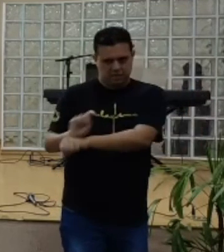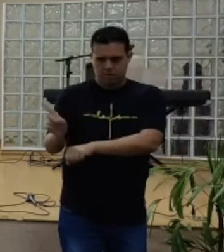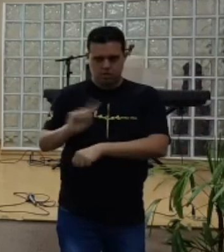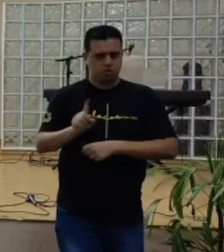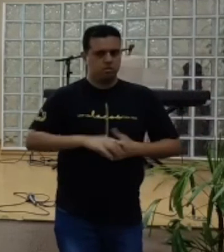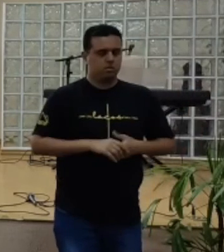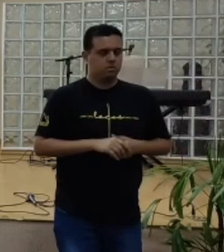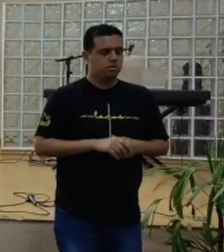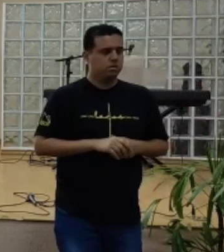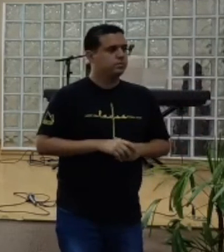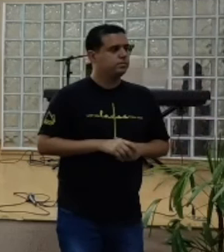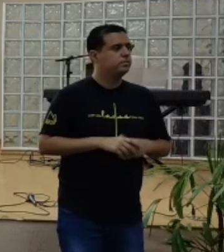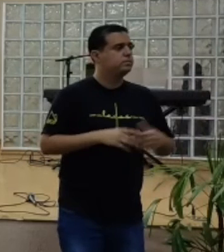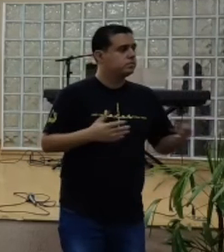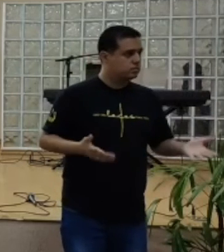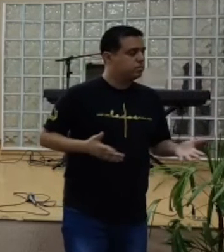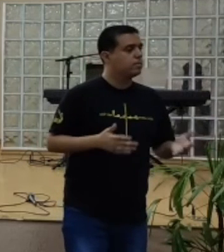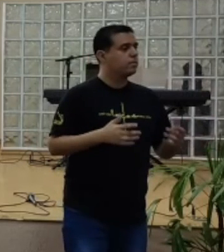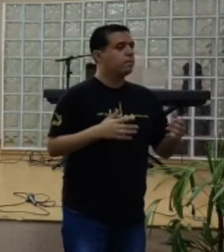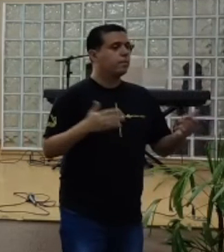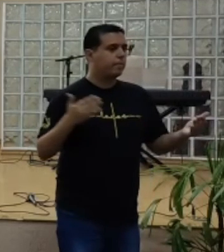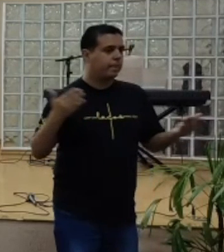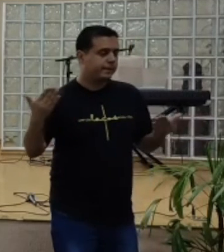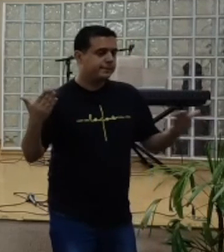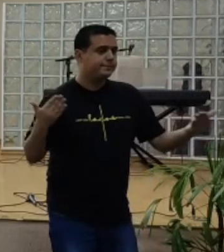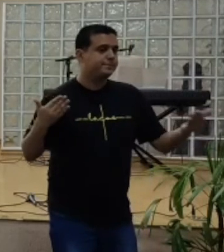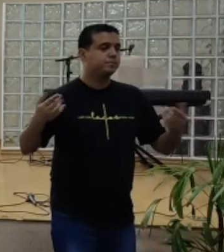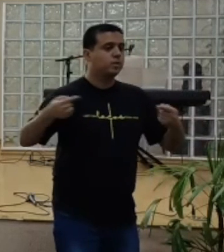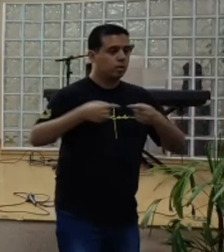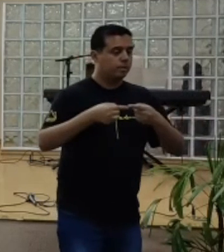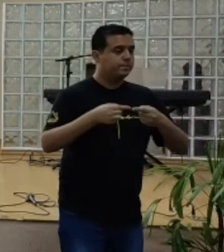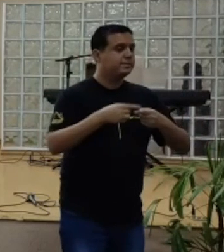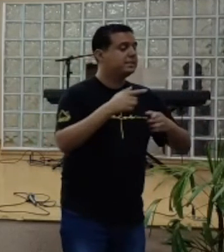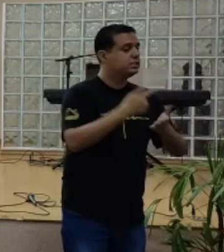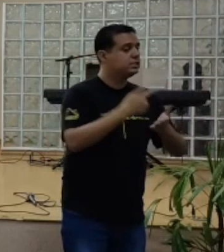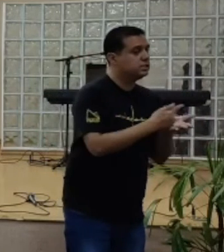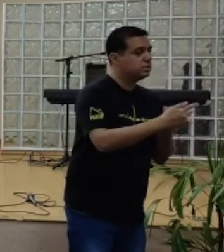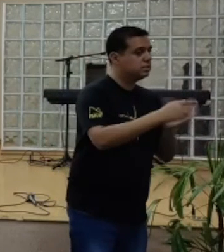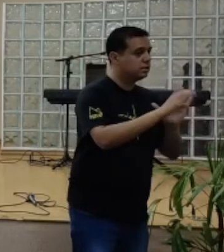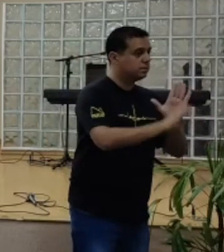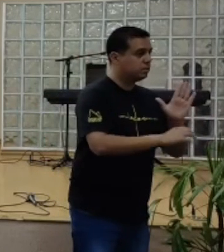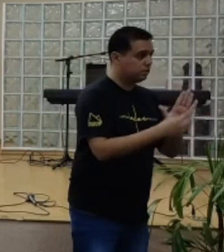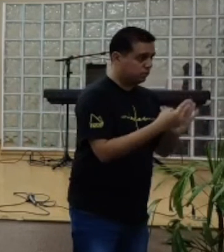está relacionado com Gênesis 21, quando